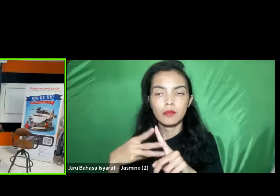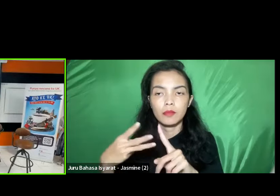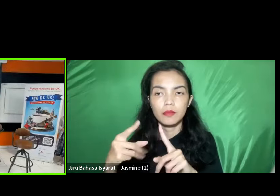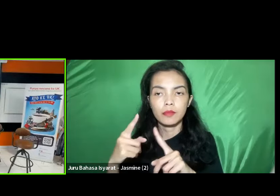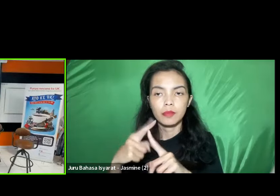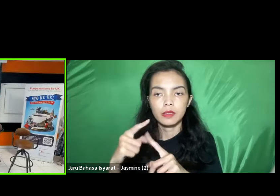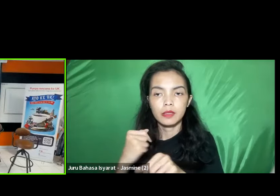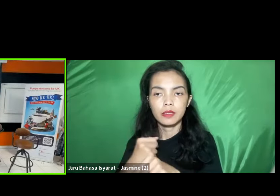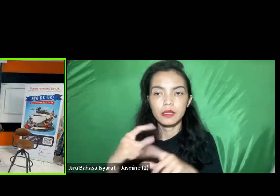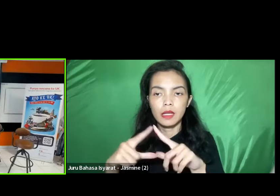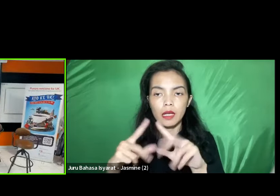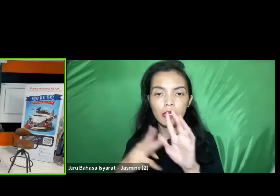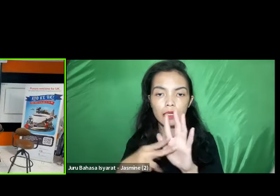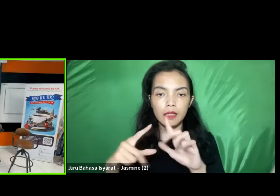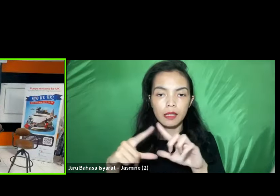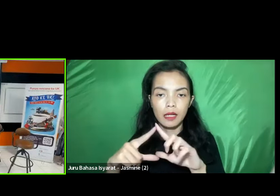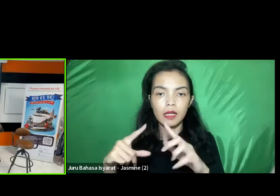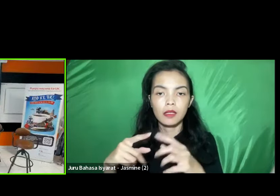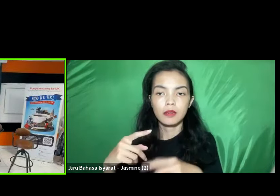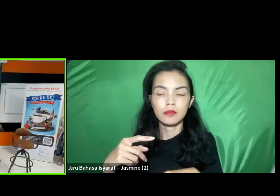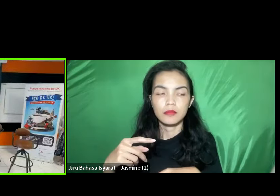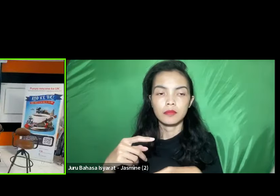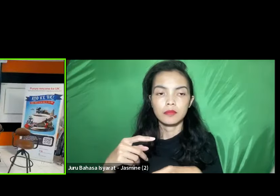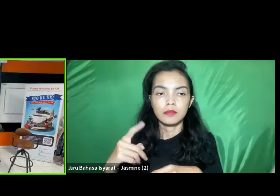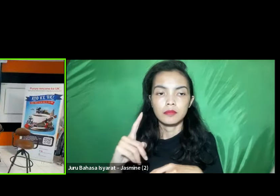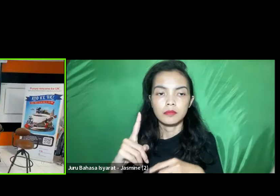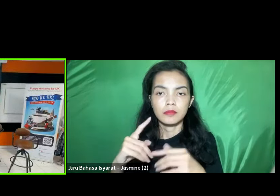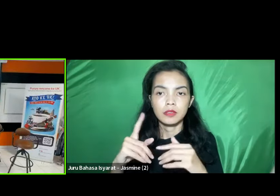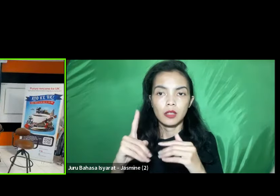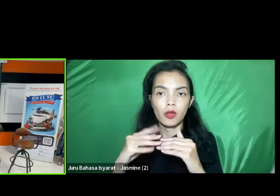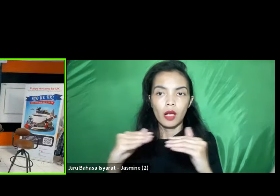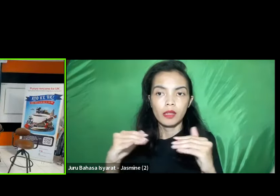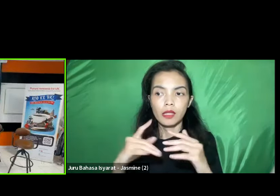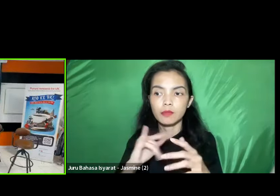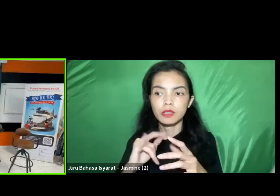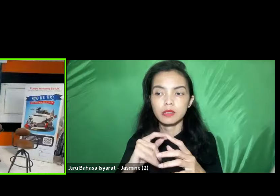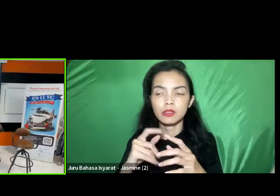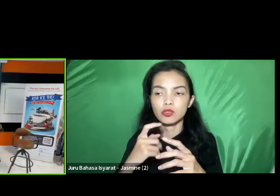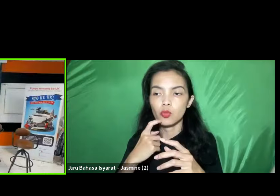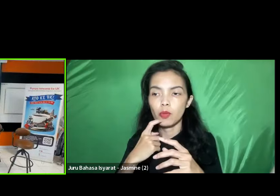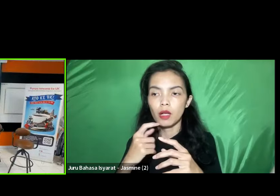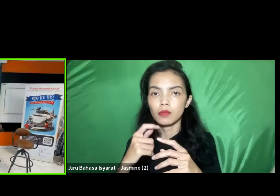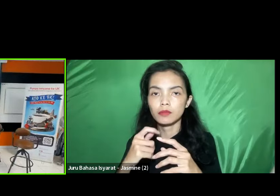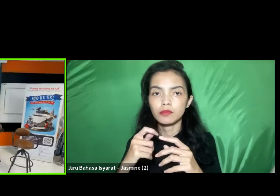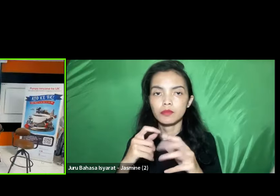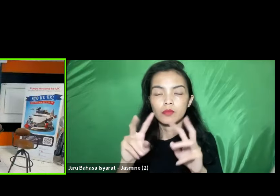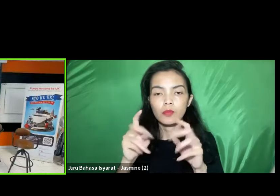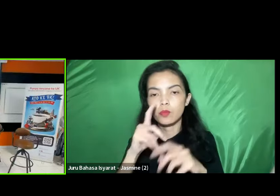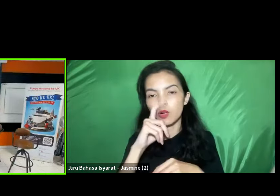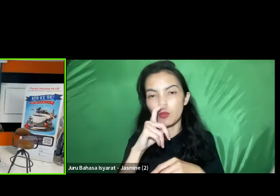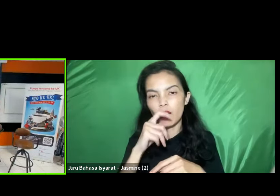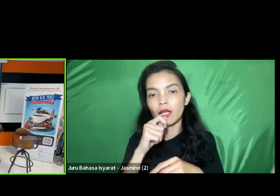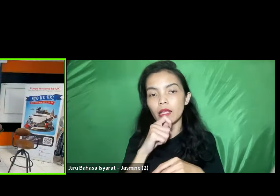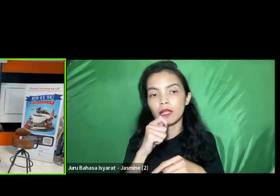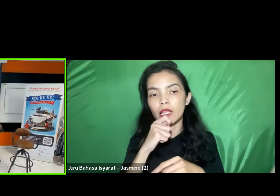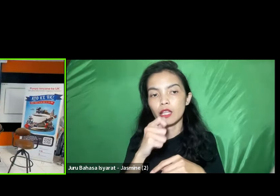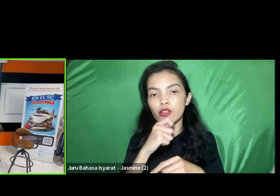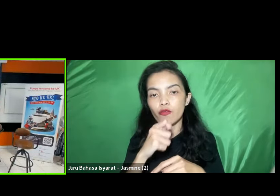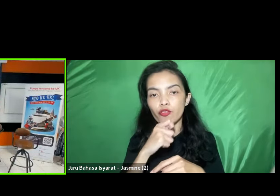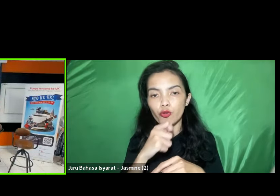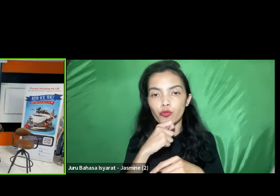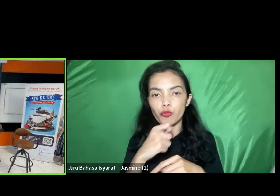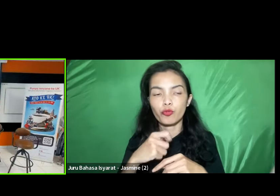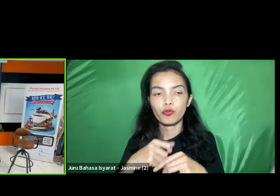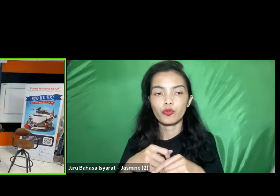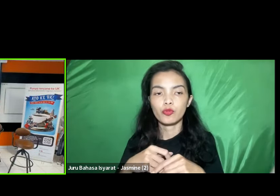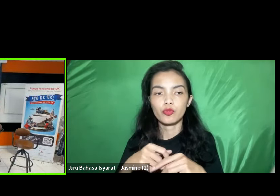membu kita seangkata untuk saling up interview gitu selain selama alumni kita juga sama saling up interview